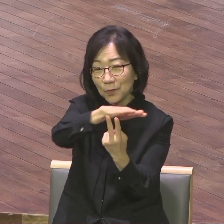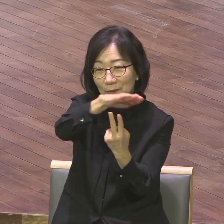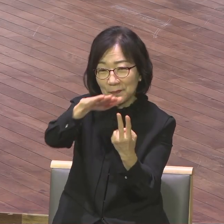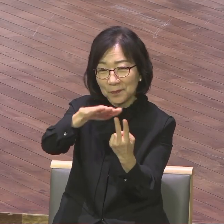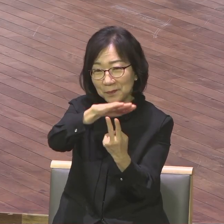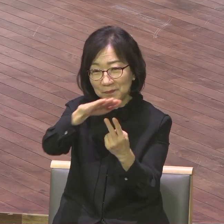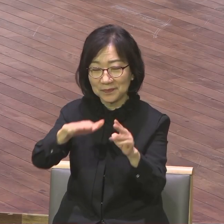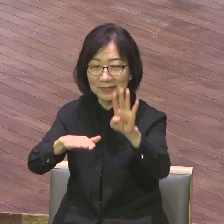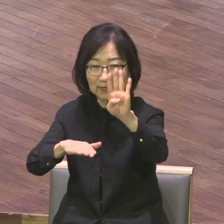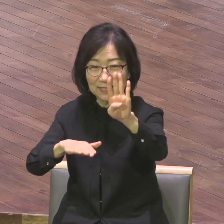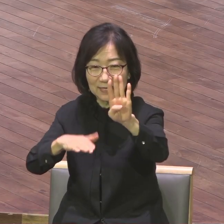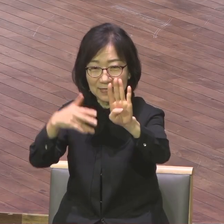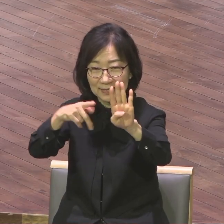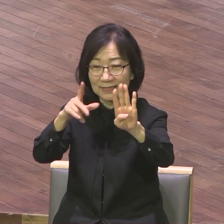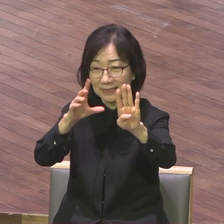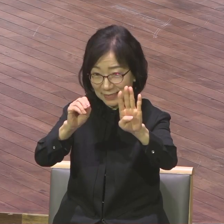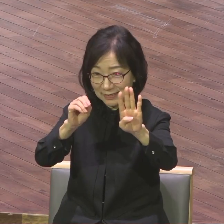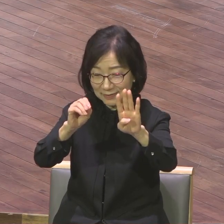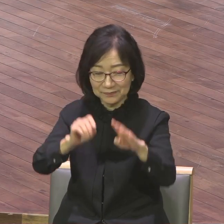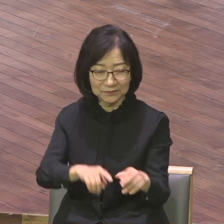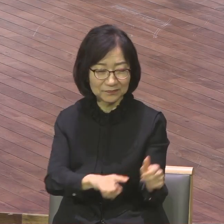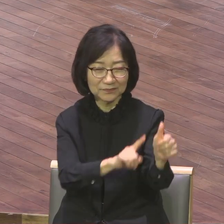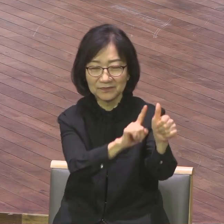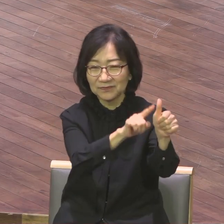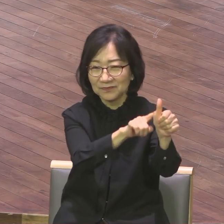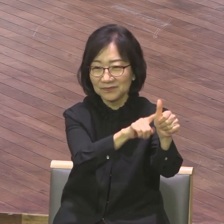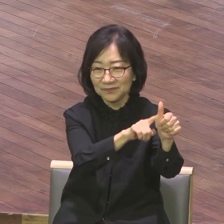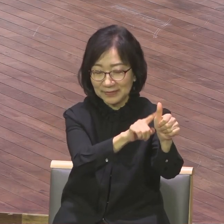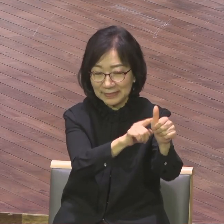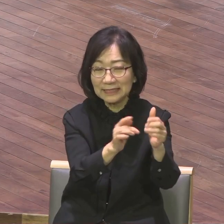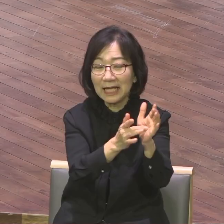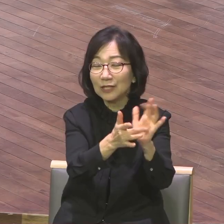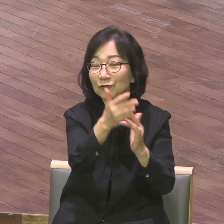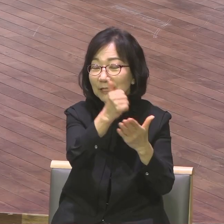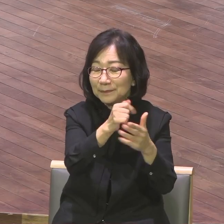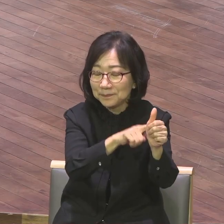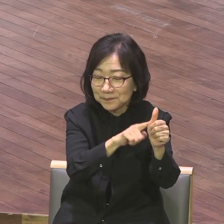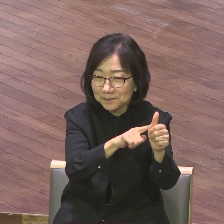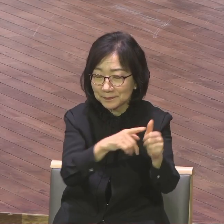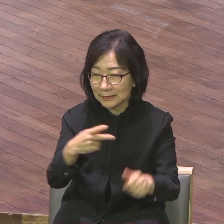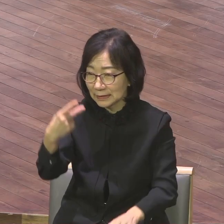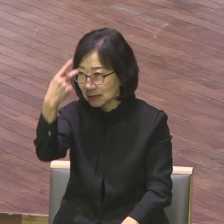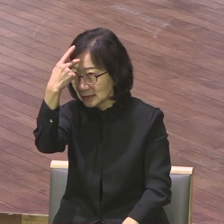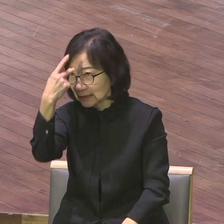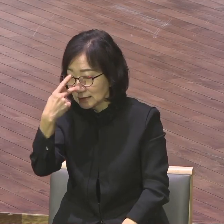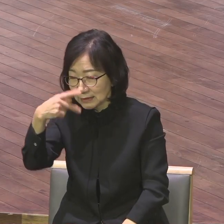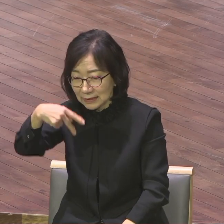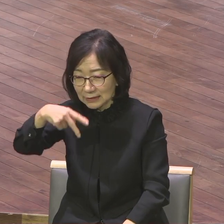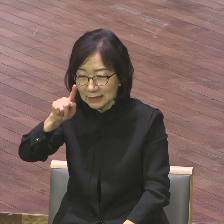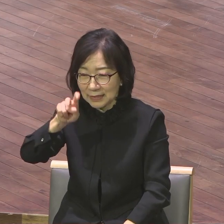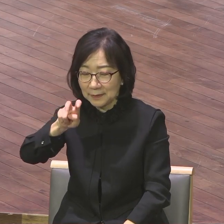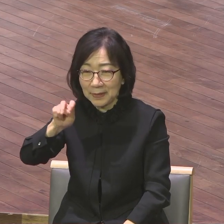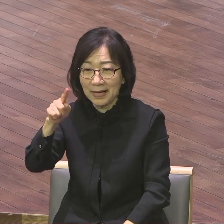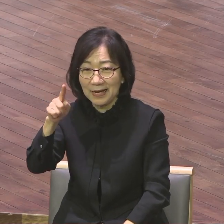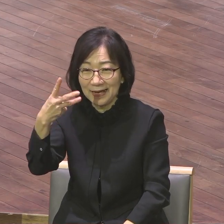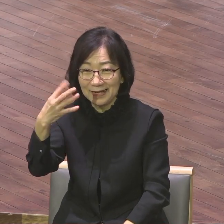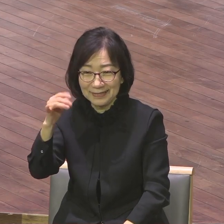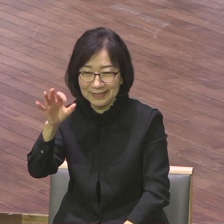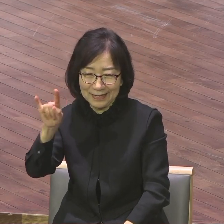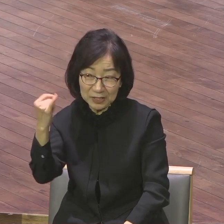예수님은 사마리아 이 수가성 여인과의 대화를 통해서 이